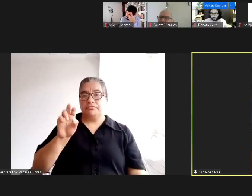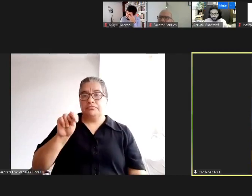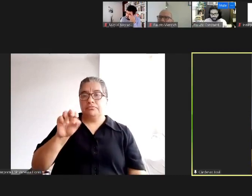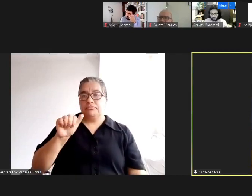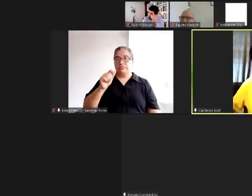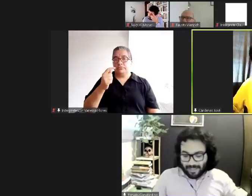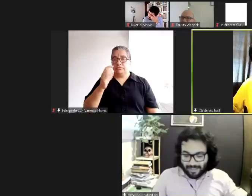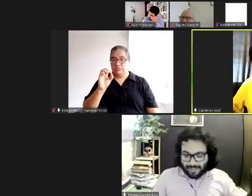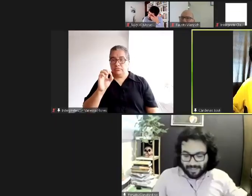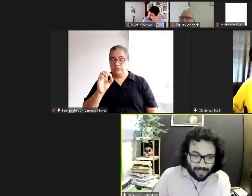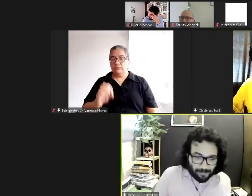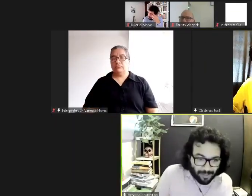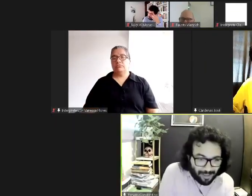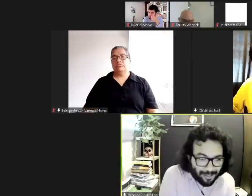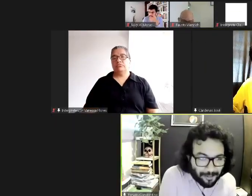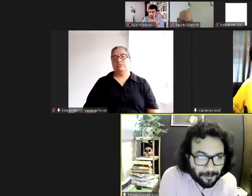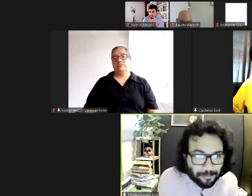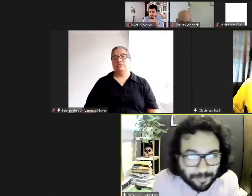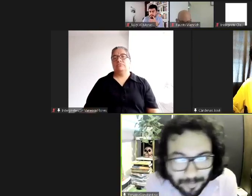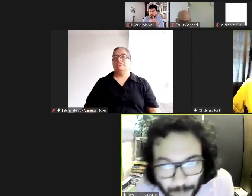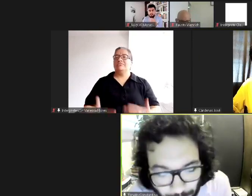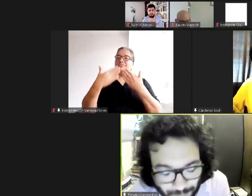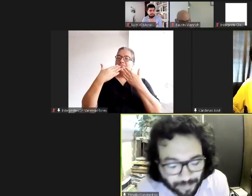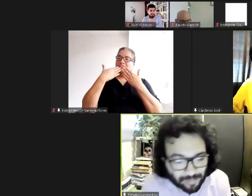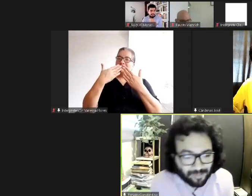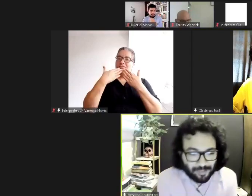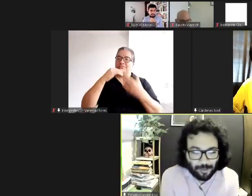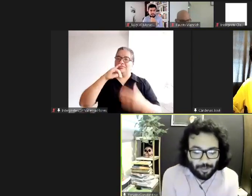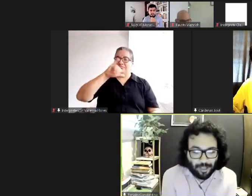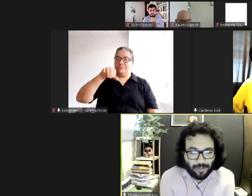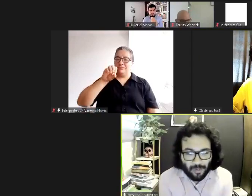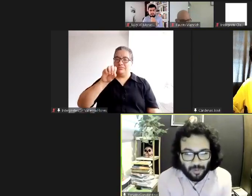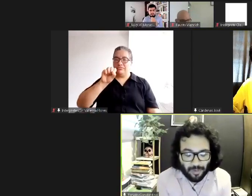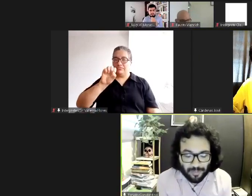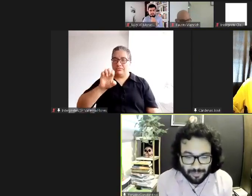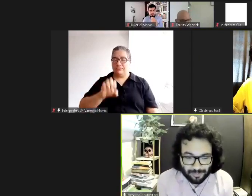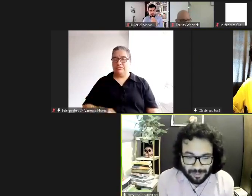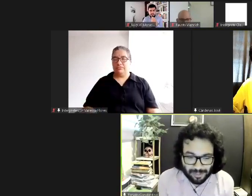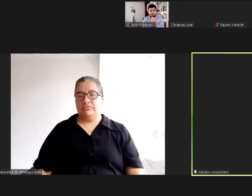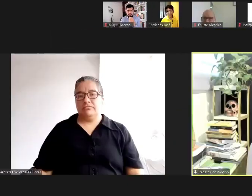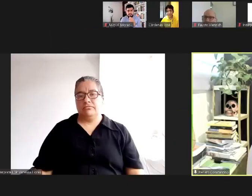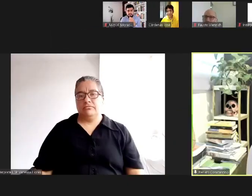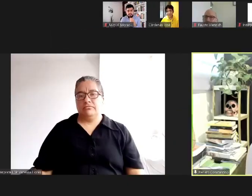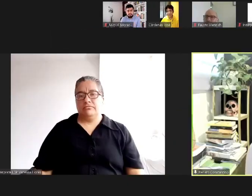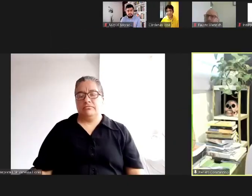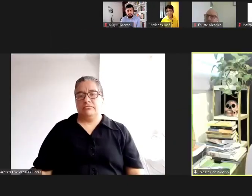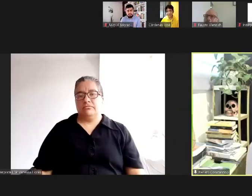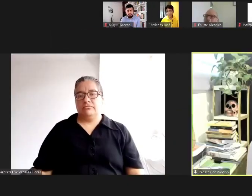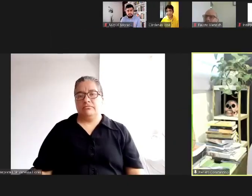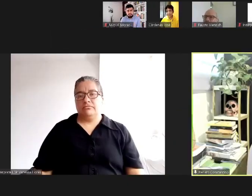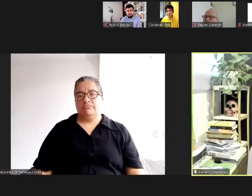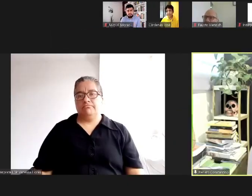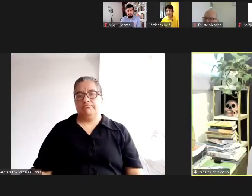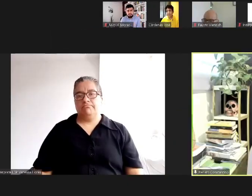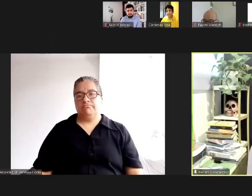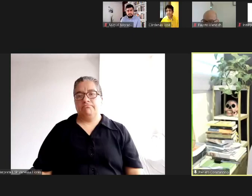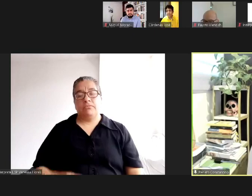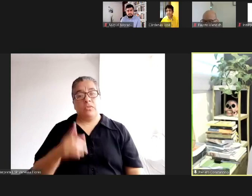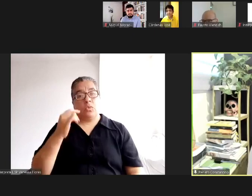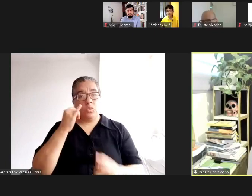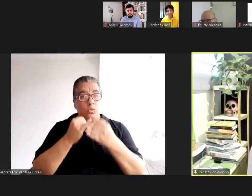Gracias, José. Bueno, creo que como si hay que dar algunas últimas